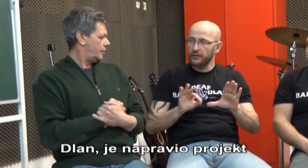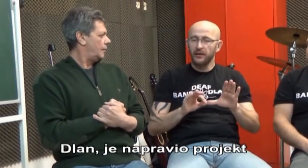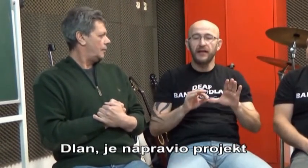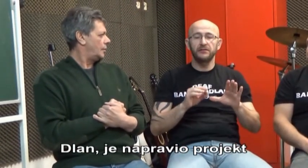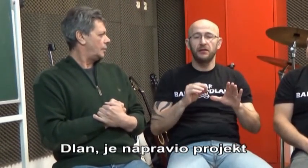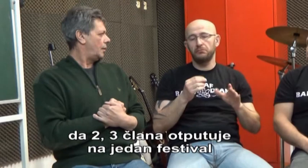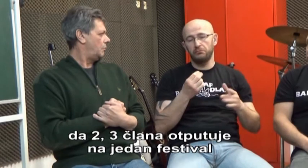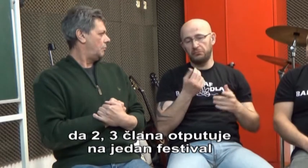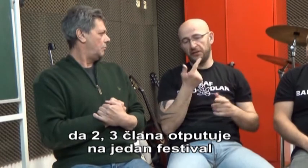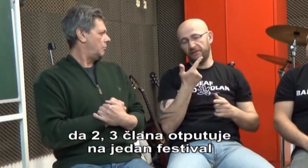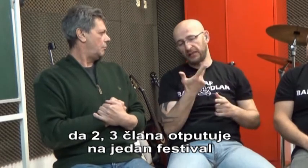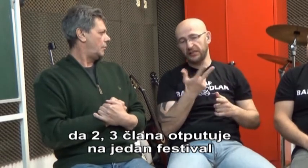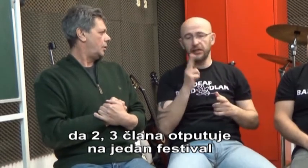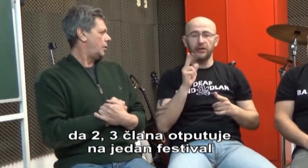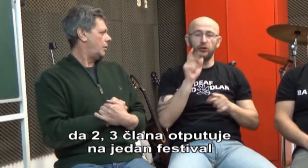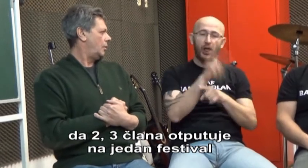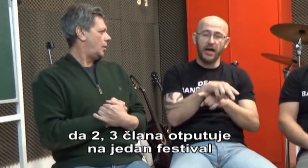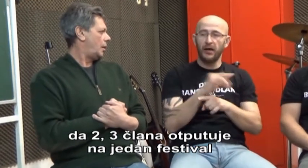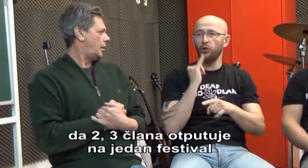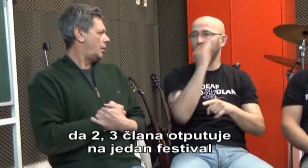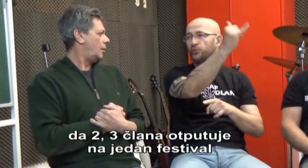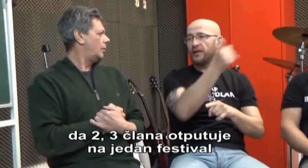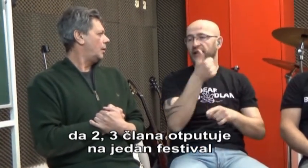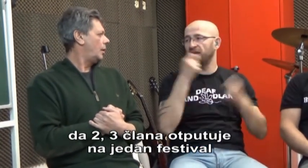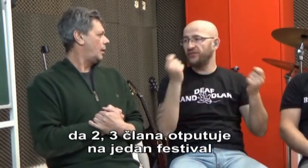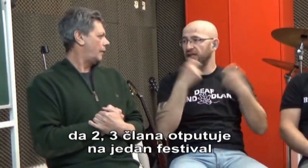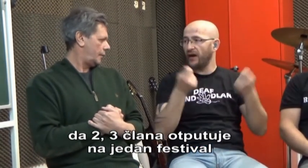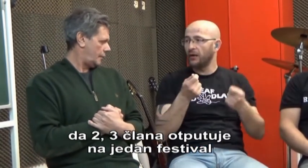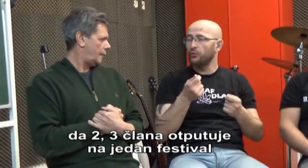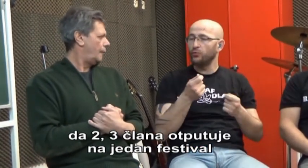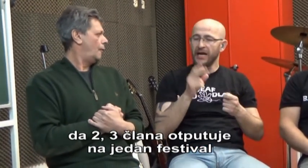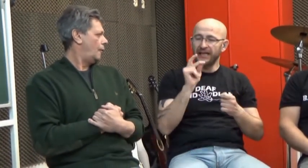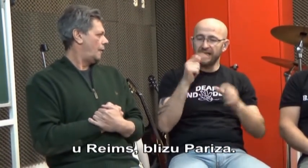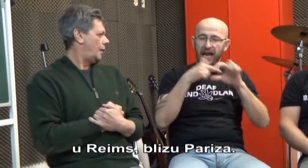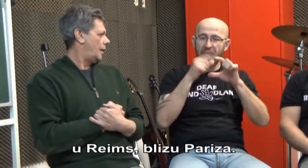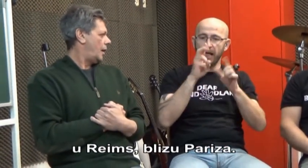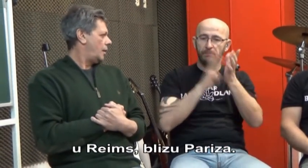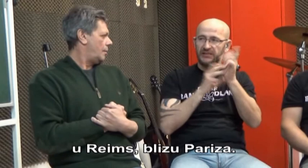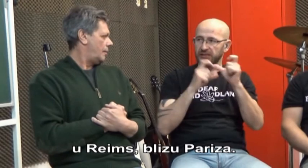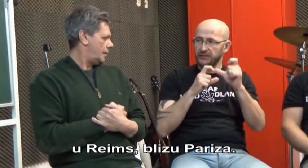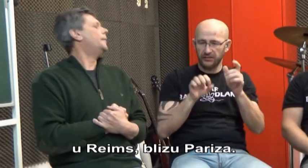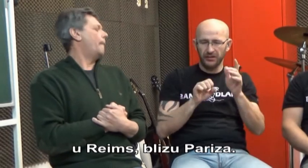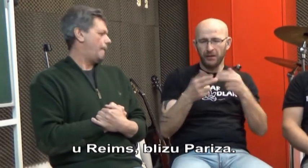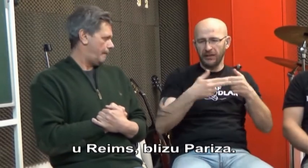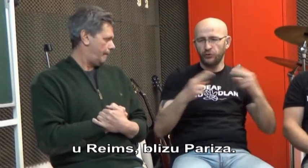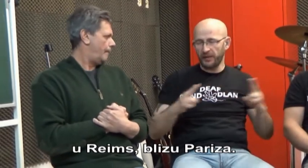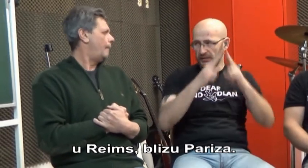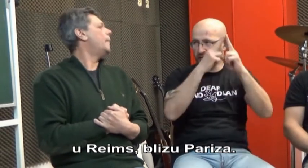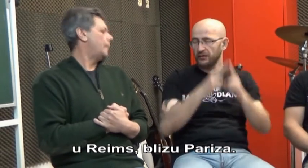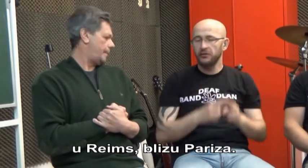da se za 3 dana otputio na jedan festival u Reims, blizu Pariza.